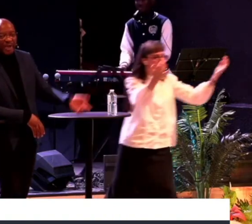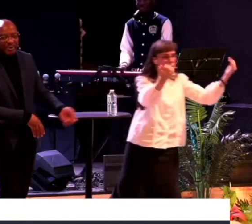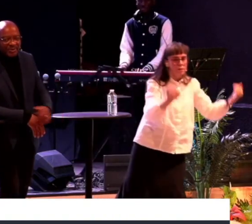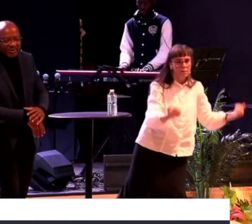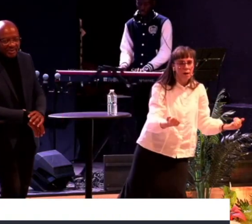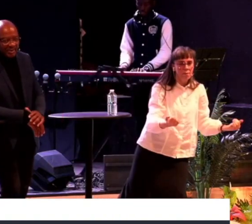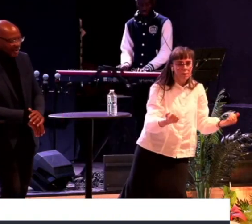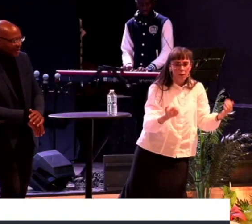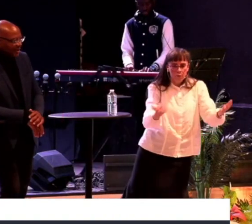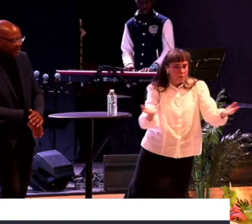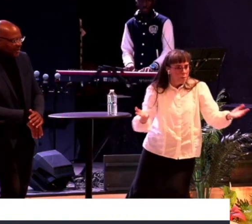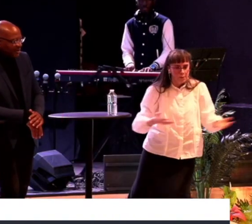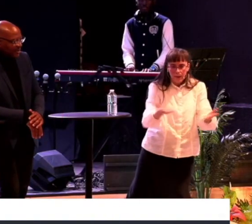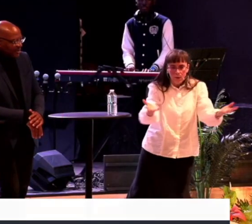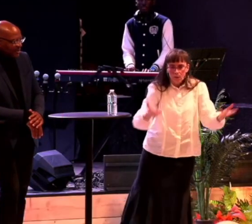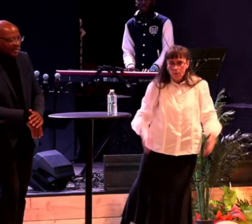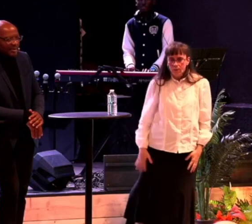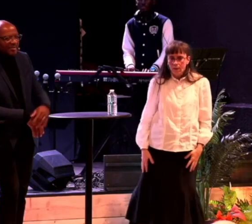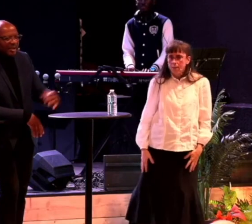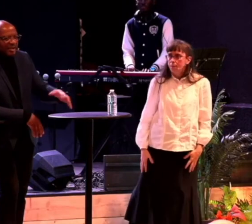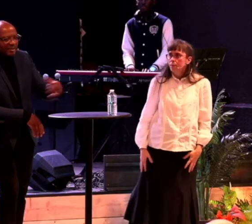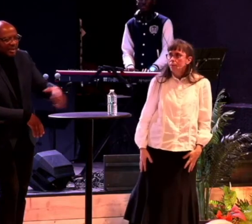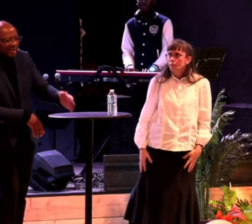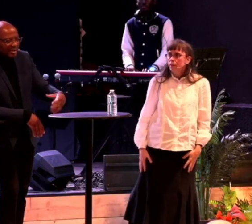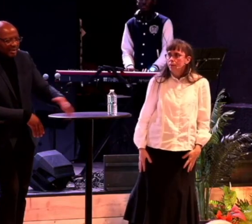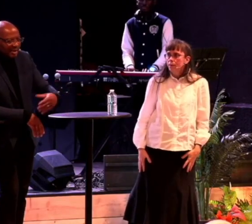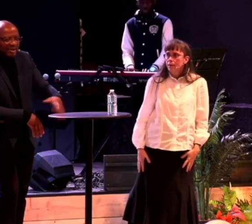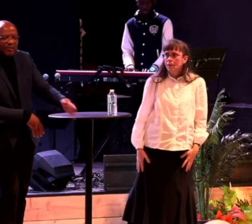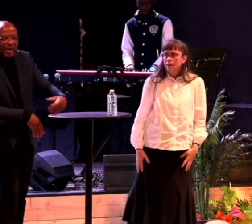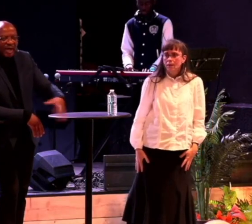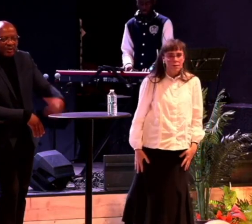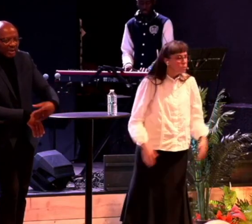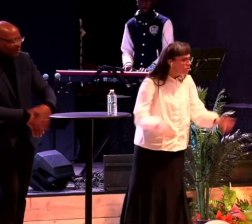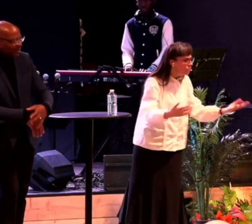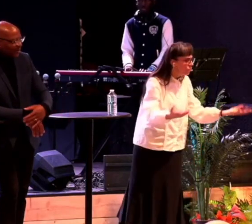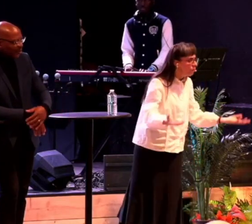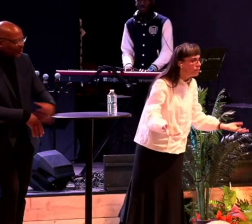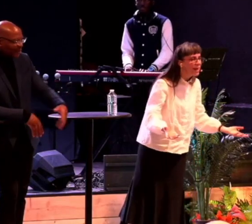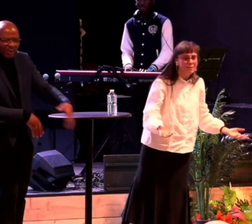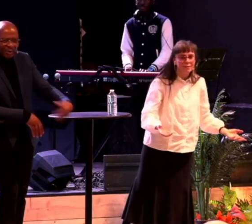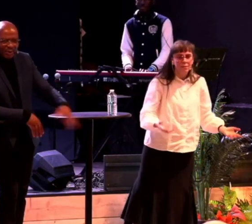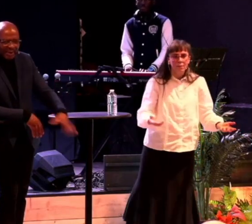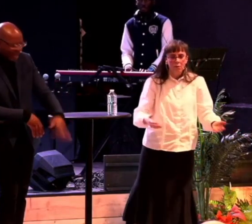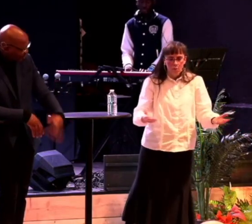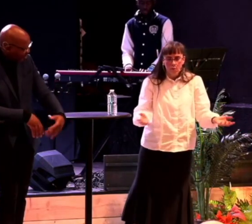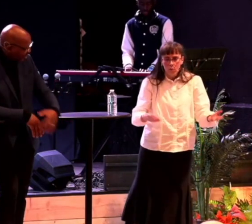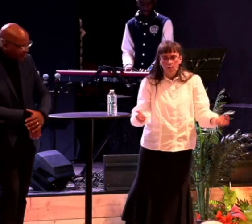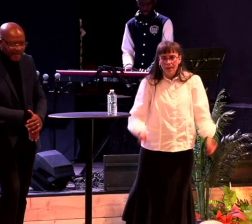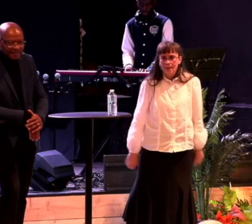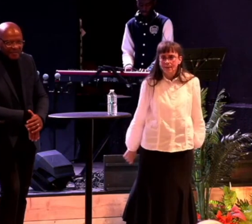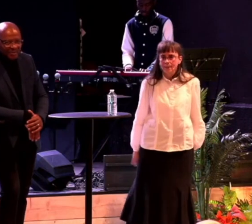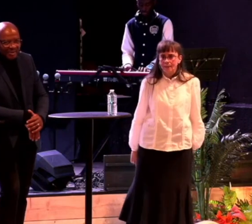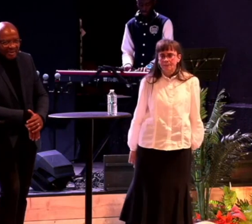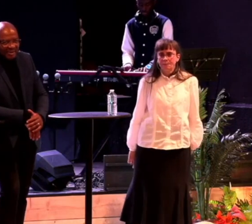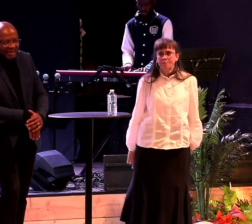complètement perdus. Just come down to the apostles and looked. Dit, mais, détendez-vous là, soyez en gros cool les gars, cool. Cool,